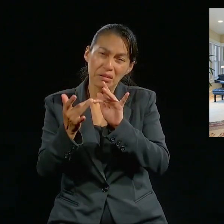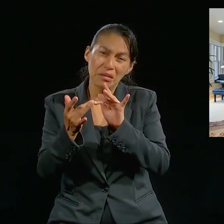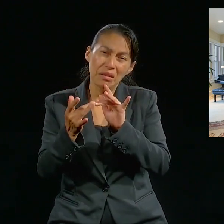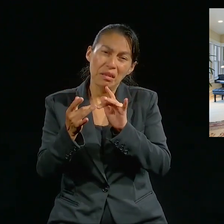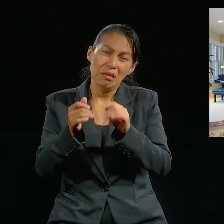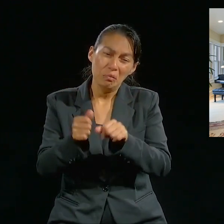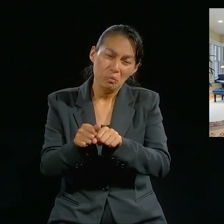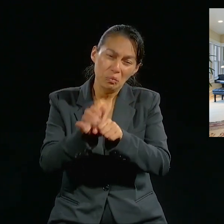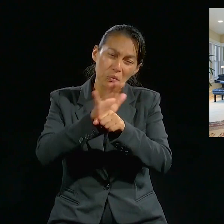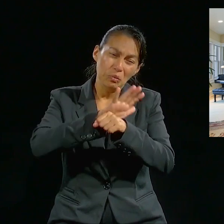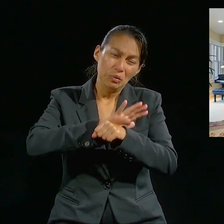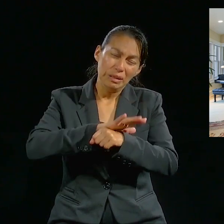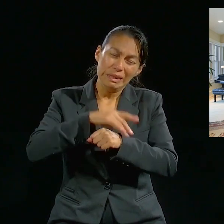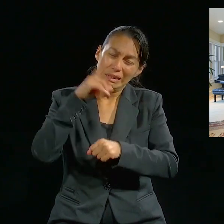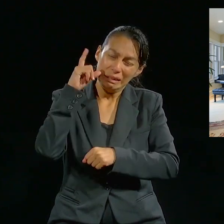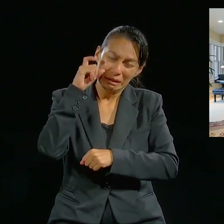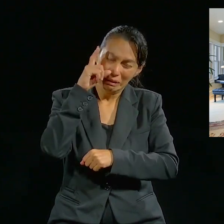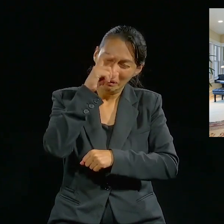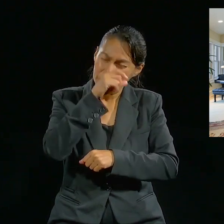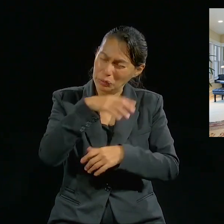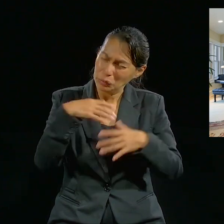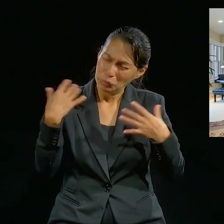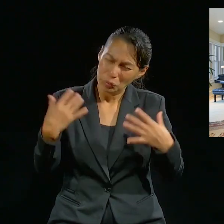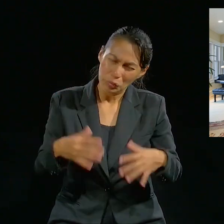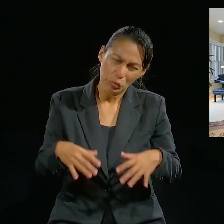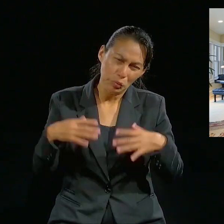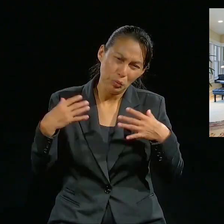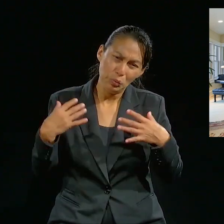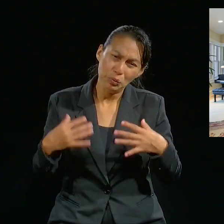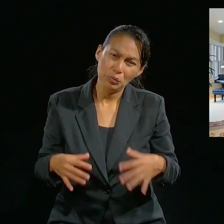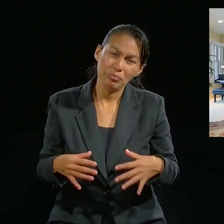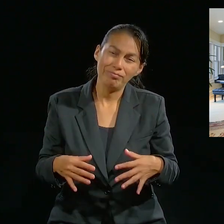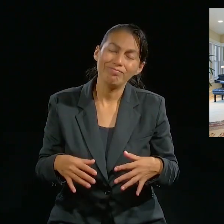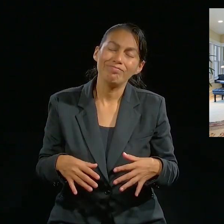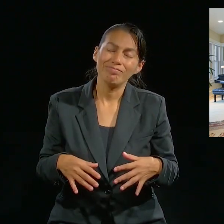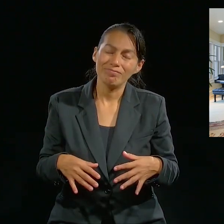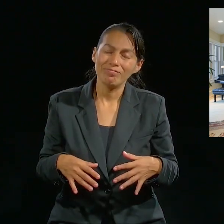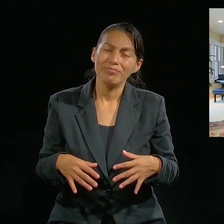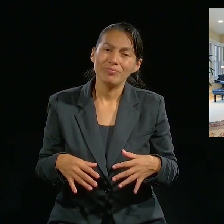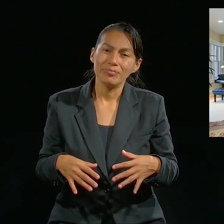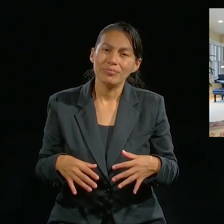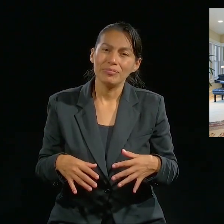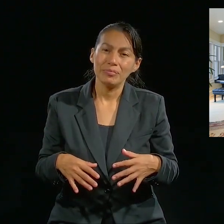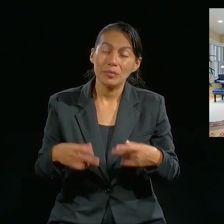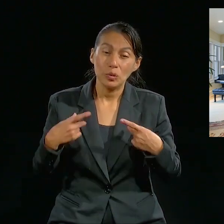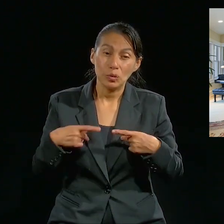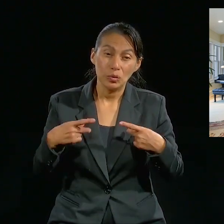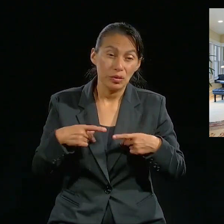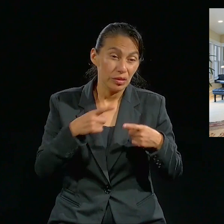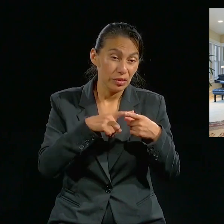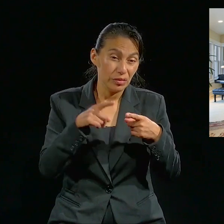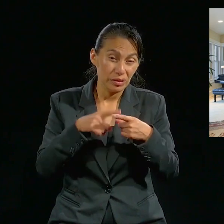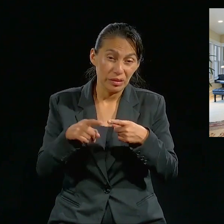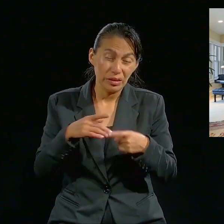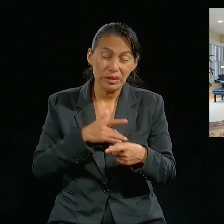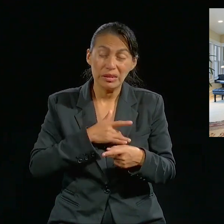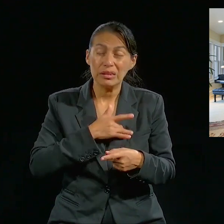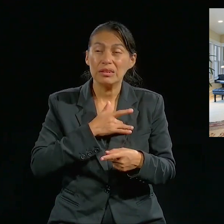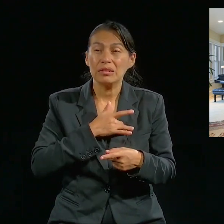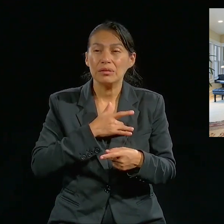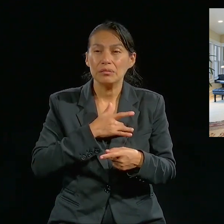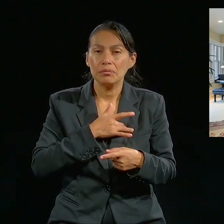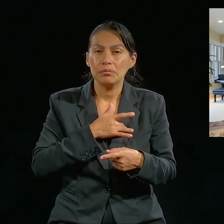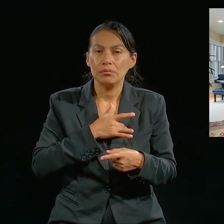noche el proceso de la pandemia ha sido un impacto tan grande en la vida de uno que lo ha